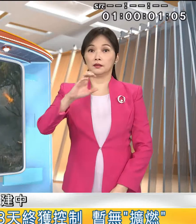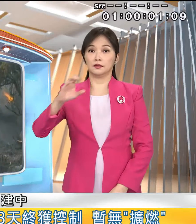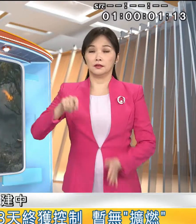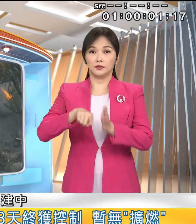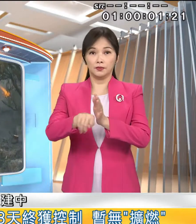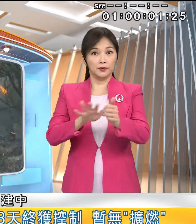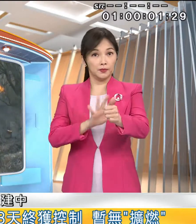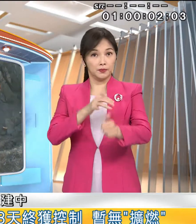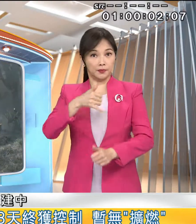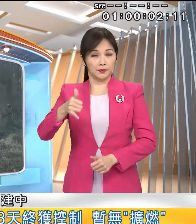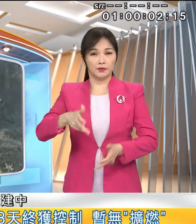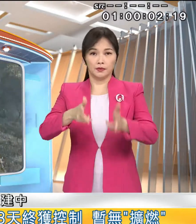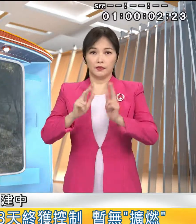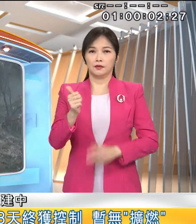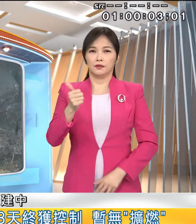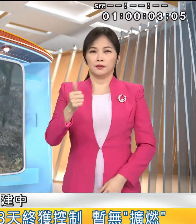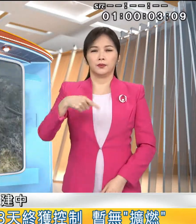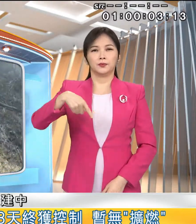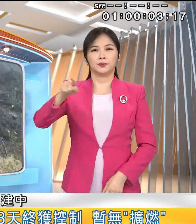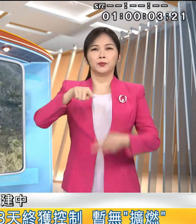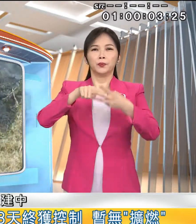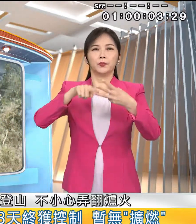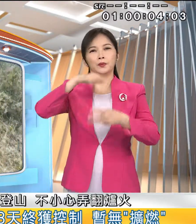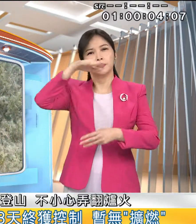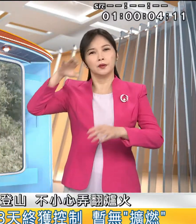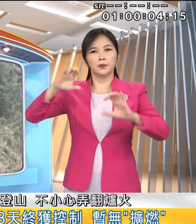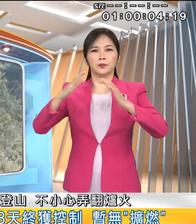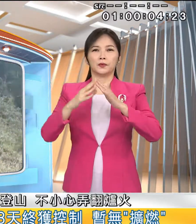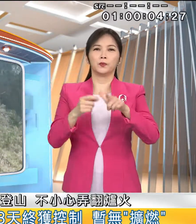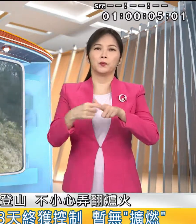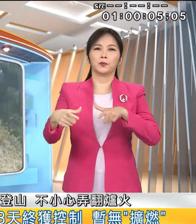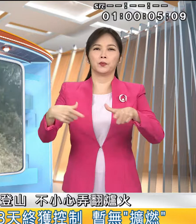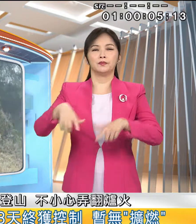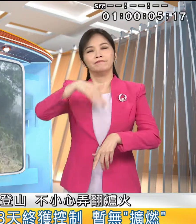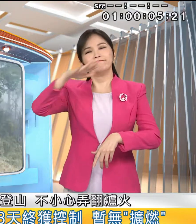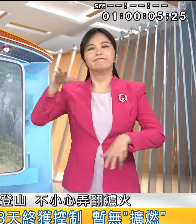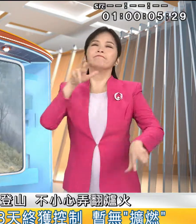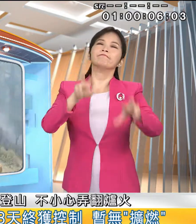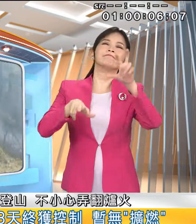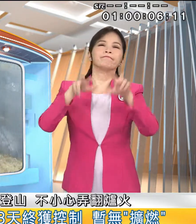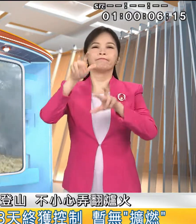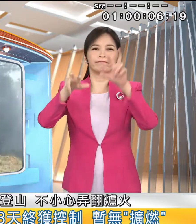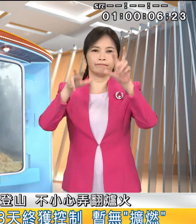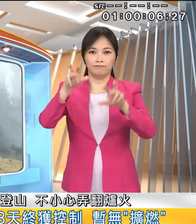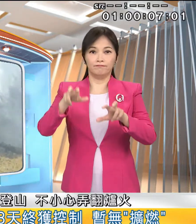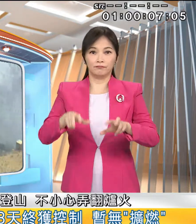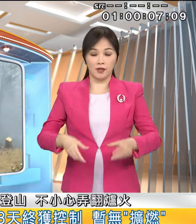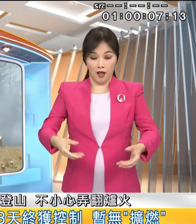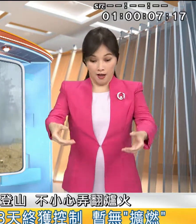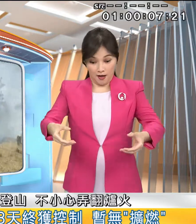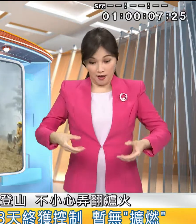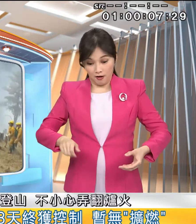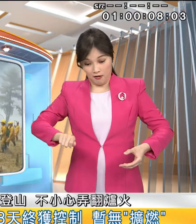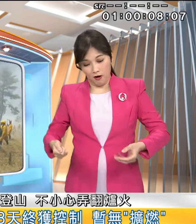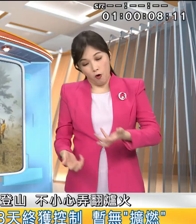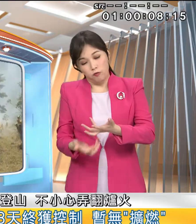NCC 专门委员乔建中到玉山国家公园登山，不小心弄翻了炉